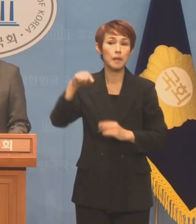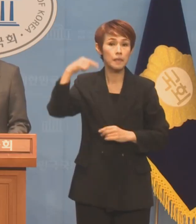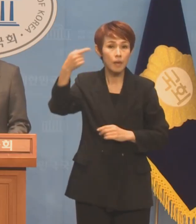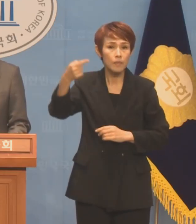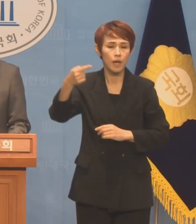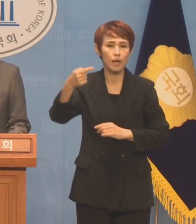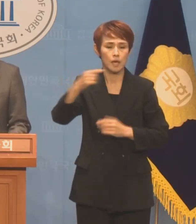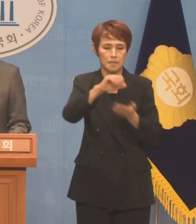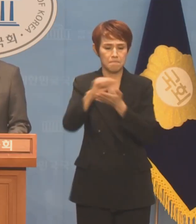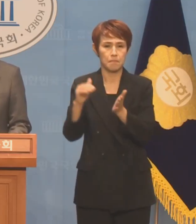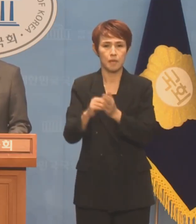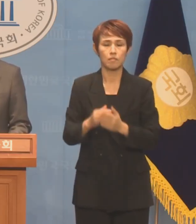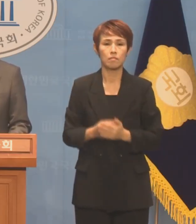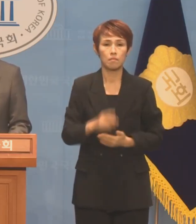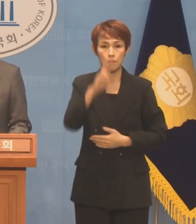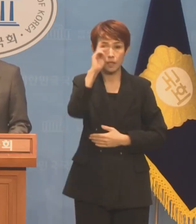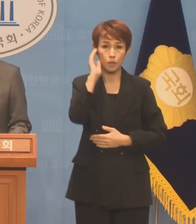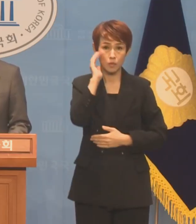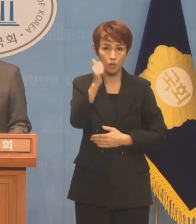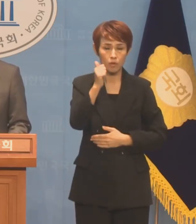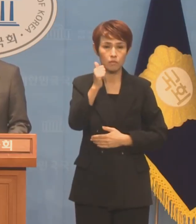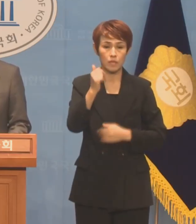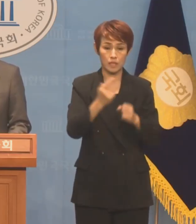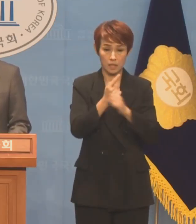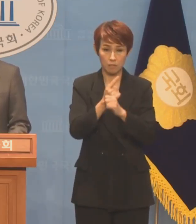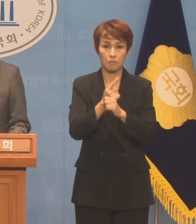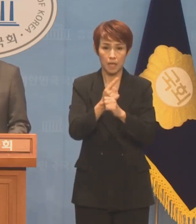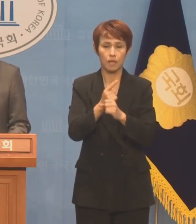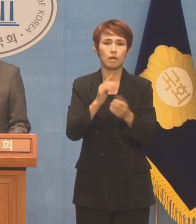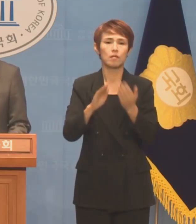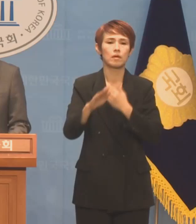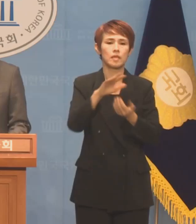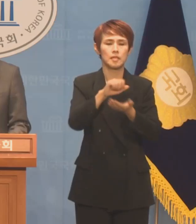대통령은 1시간 만에 송달을 마쳤습니다.